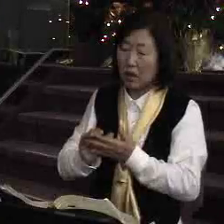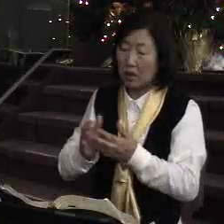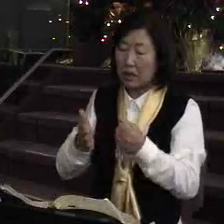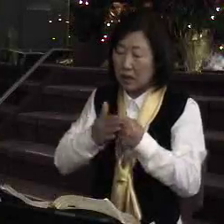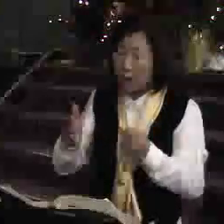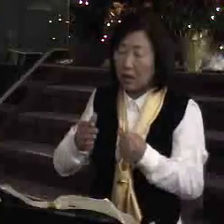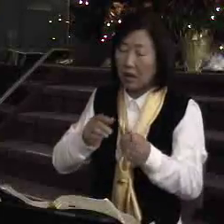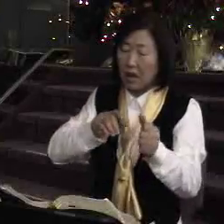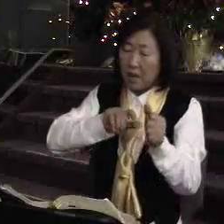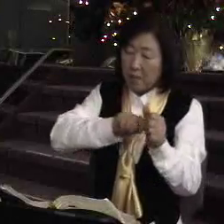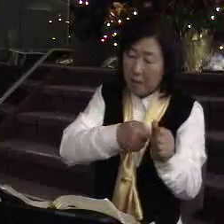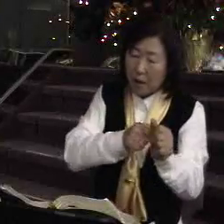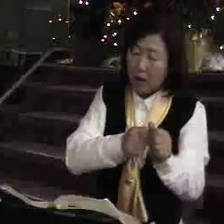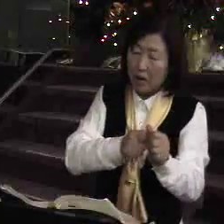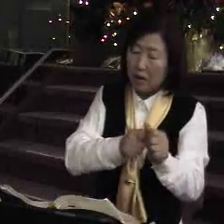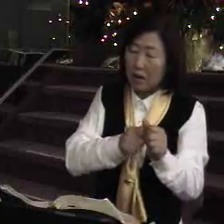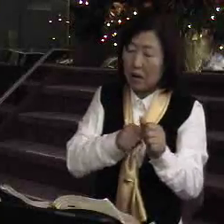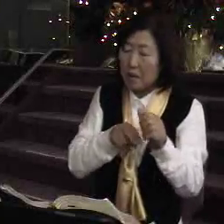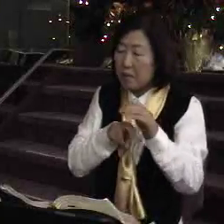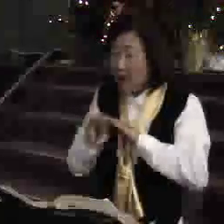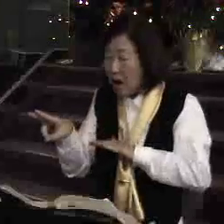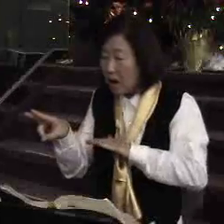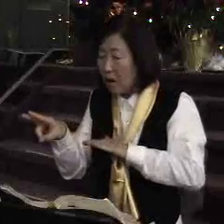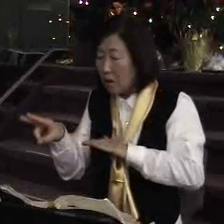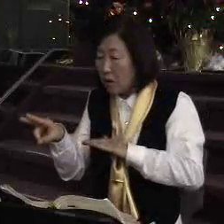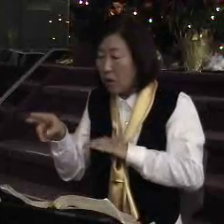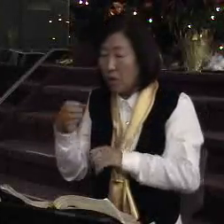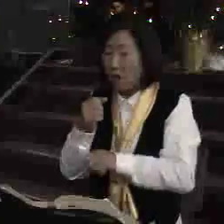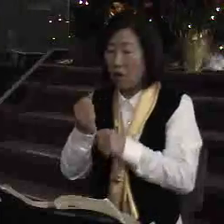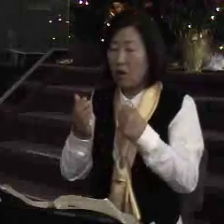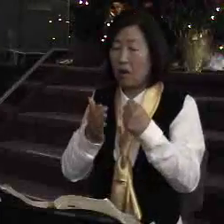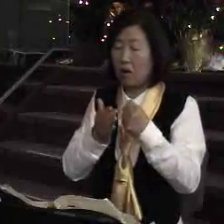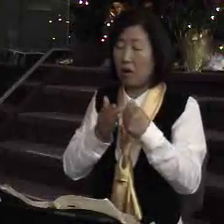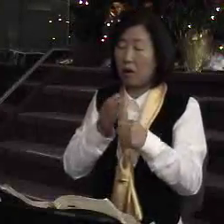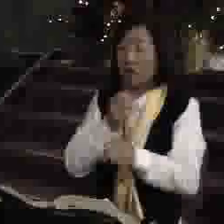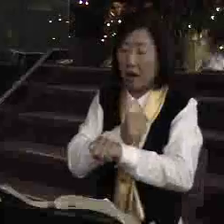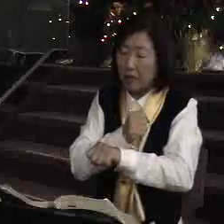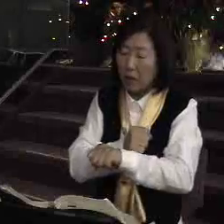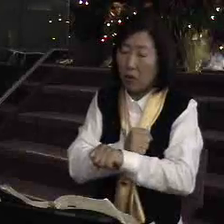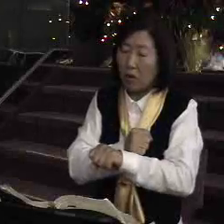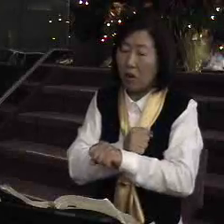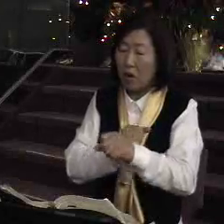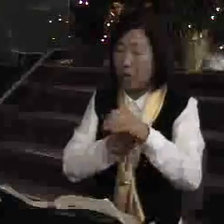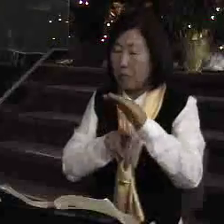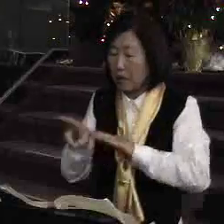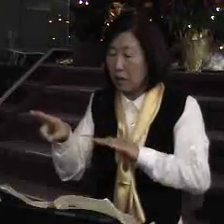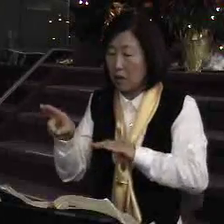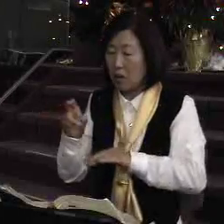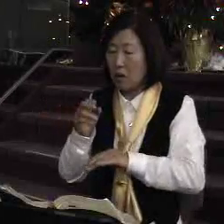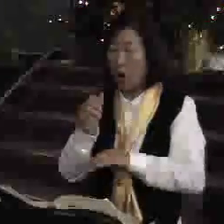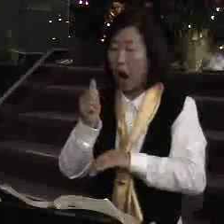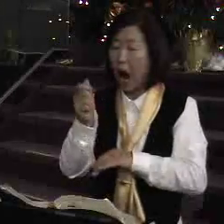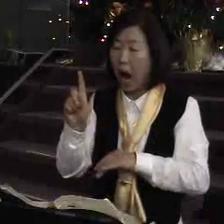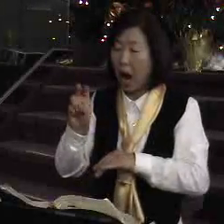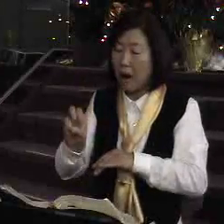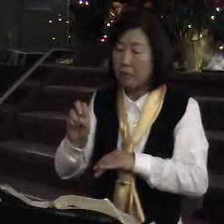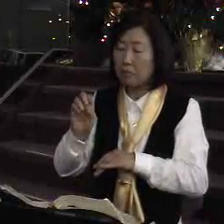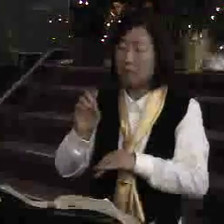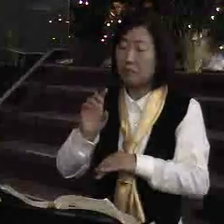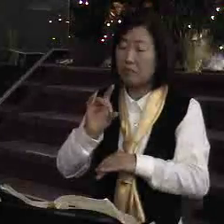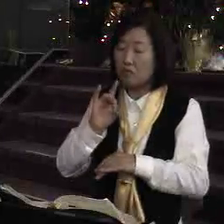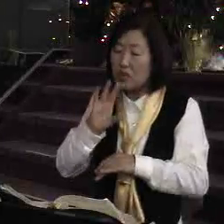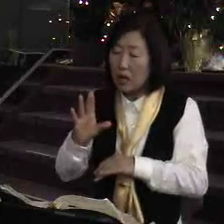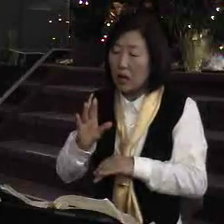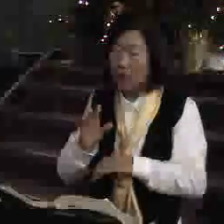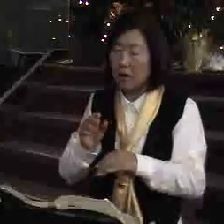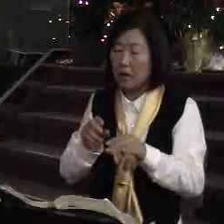면하려 한 뿐이라. 그들이 그리스도로 인하여 핍박을 면하려 한 뿐이라. 핍박을 마다했던 것입니다.